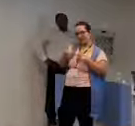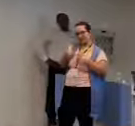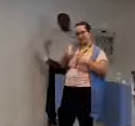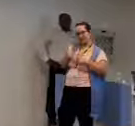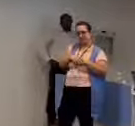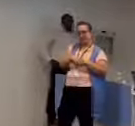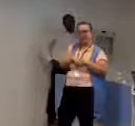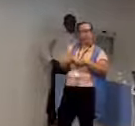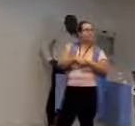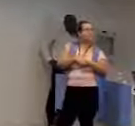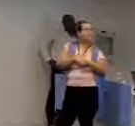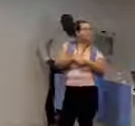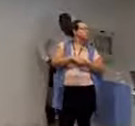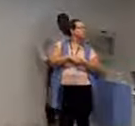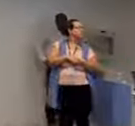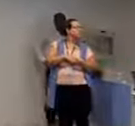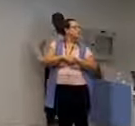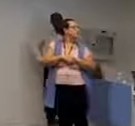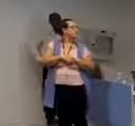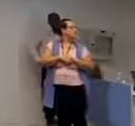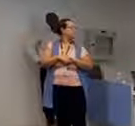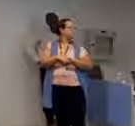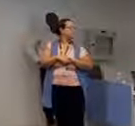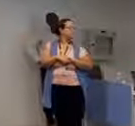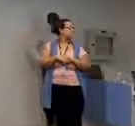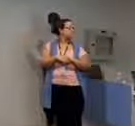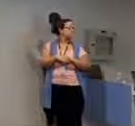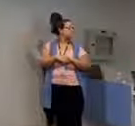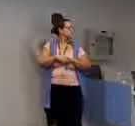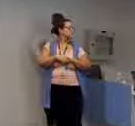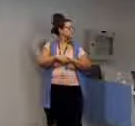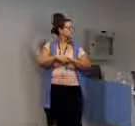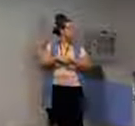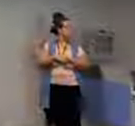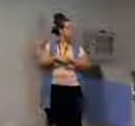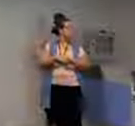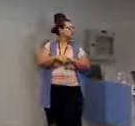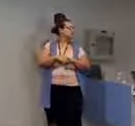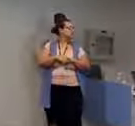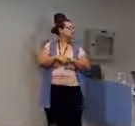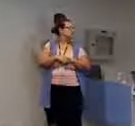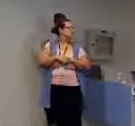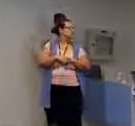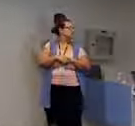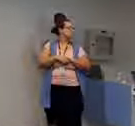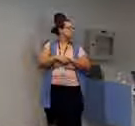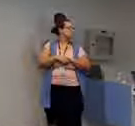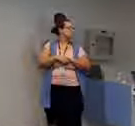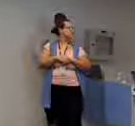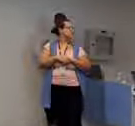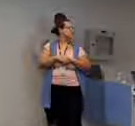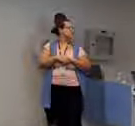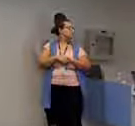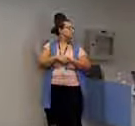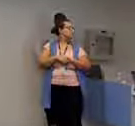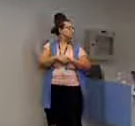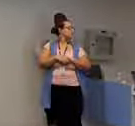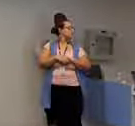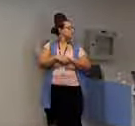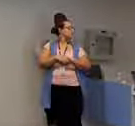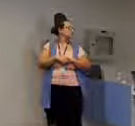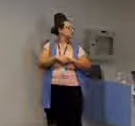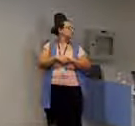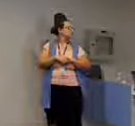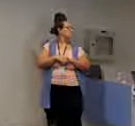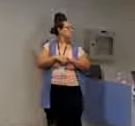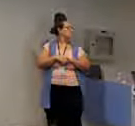Muito bem? Aqui um outro exemplo, vou passar rapidamente